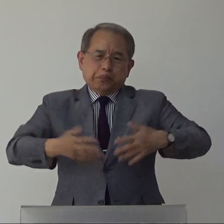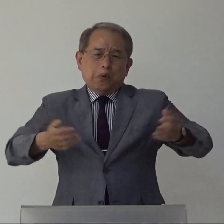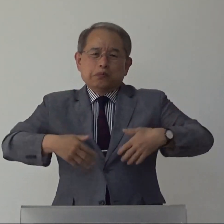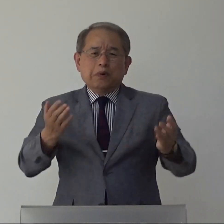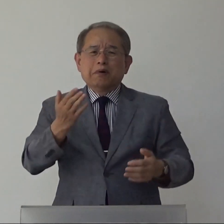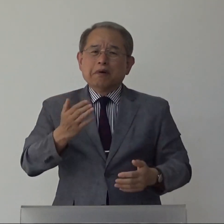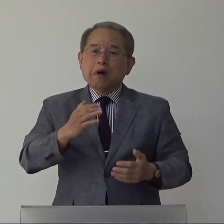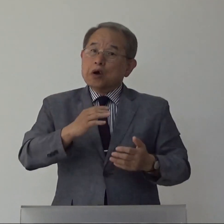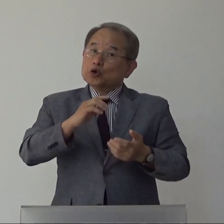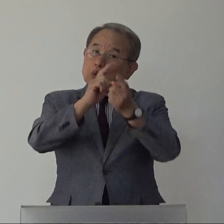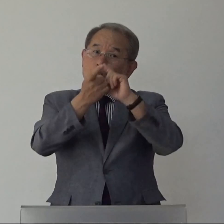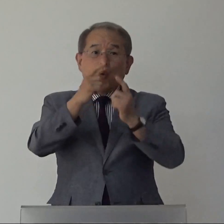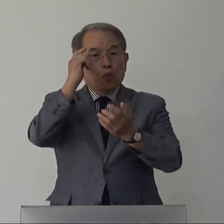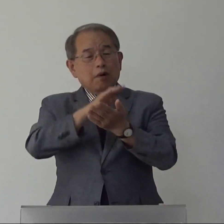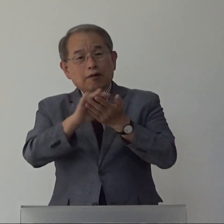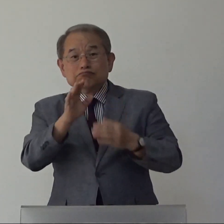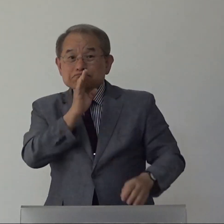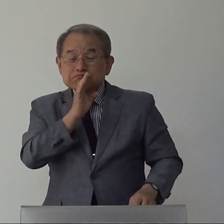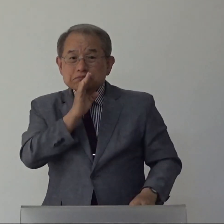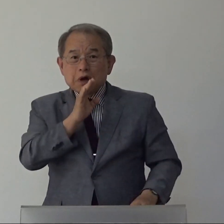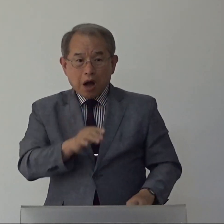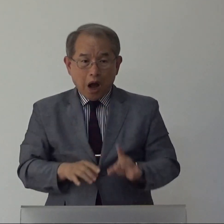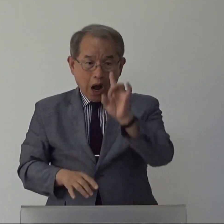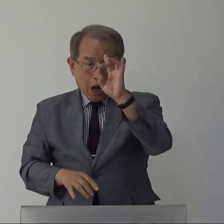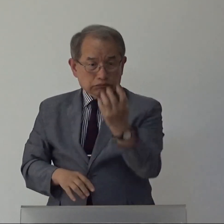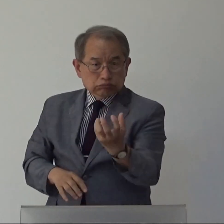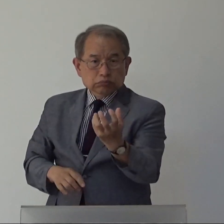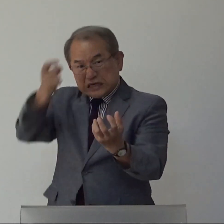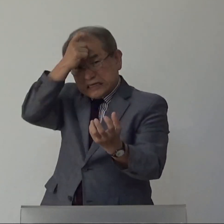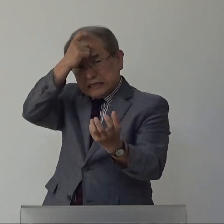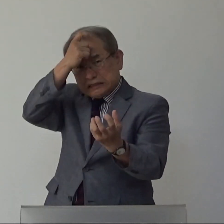너희 집은 이렇구나, 우리 집은 이랬어 라고 인정하면 됩니다.